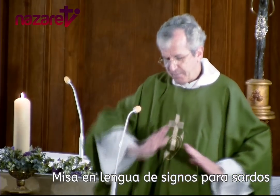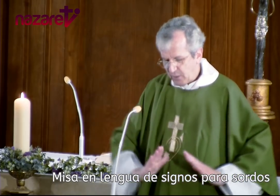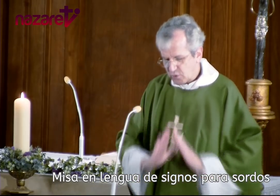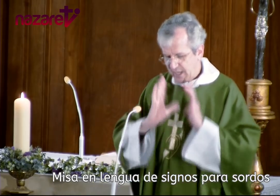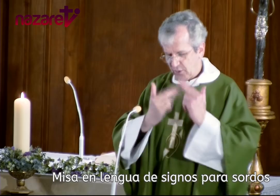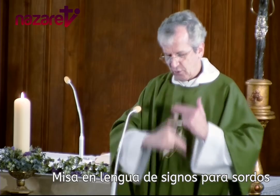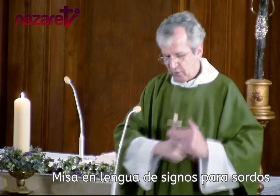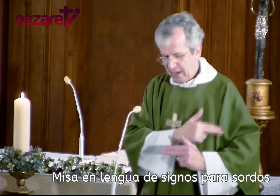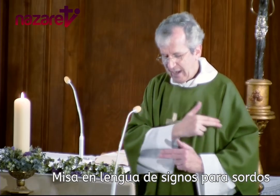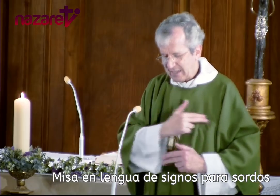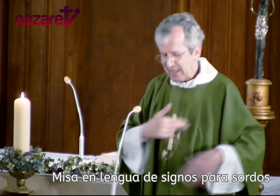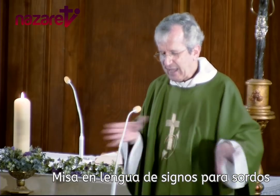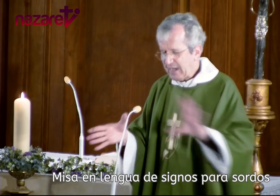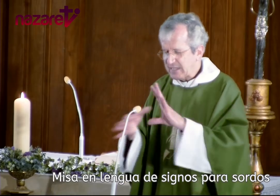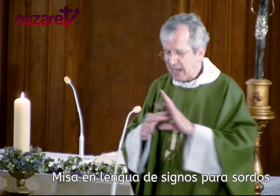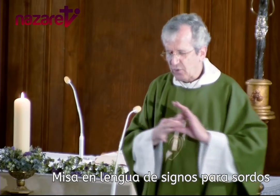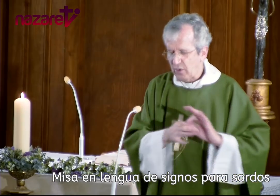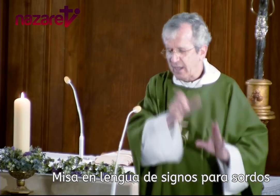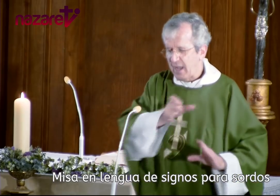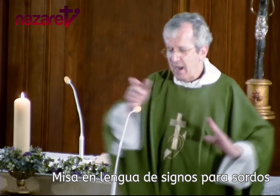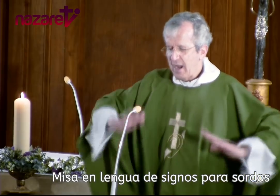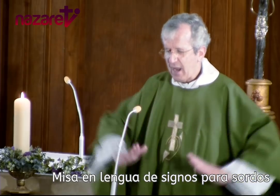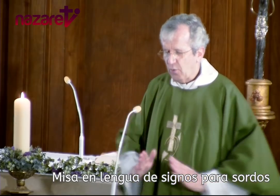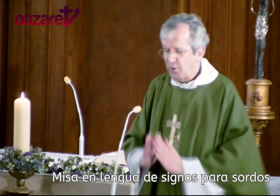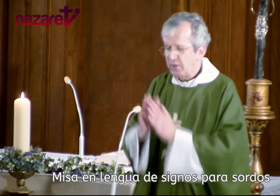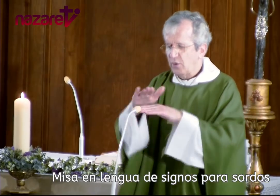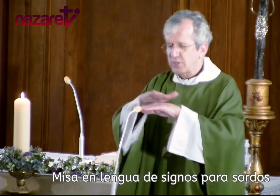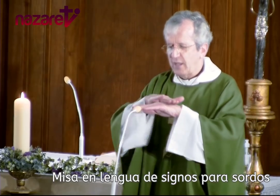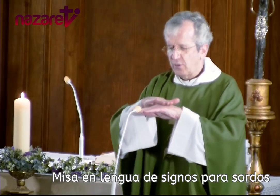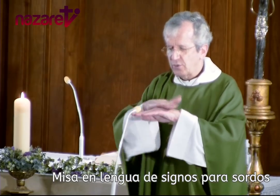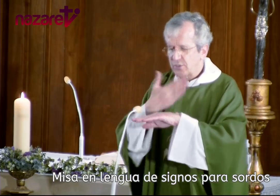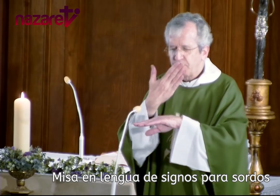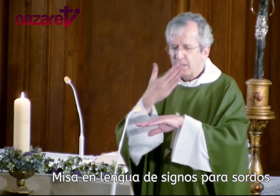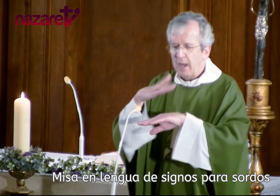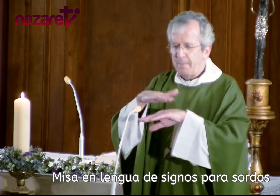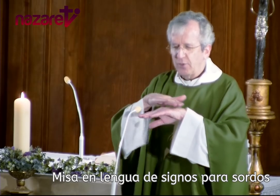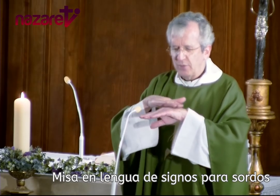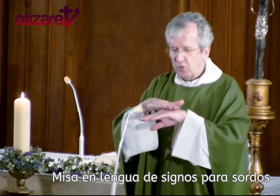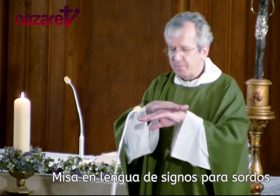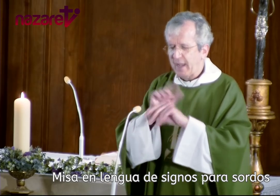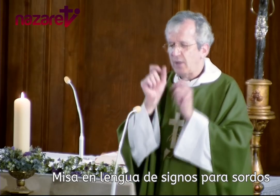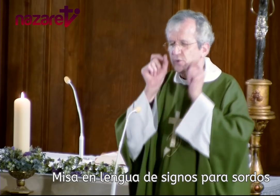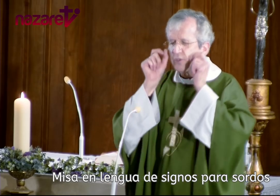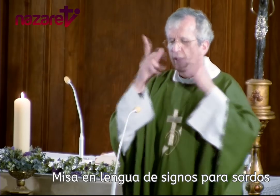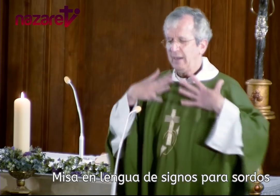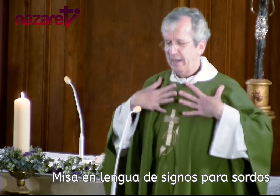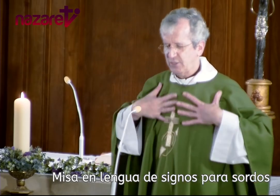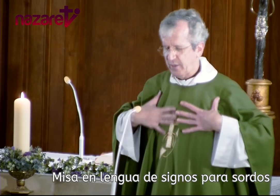Espíritu Santo, la Santa Iglesia Católica, la comunión de los santos, el perdón de los pecados, la resurrección